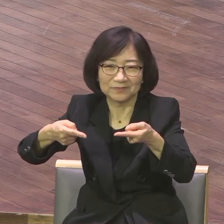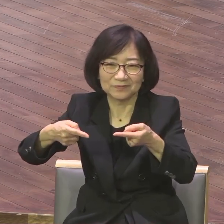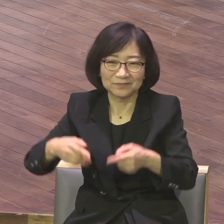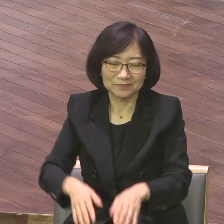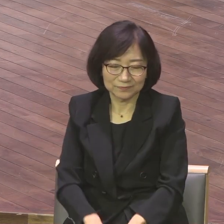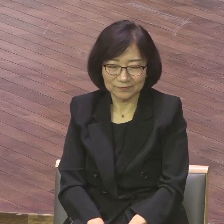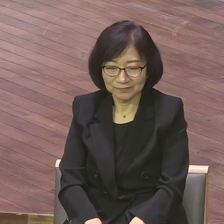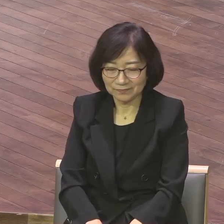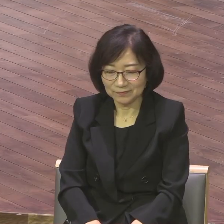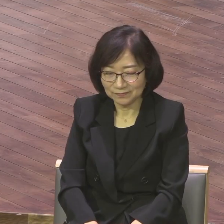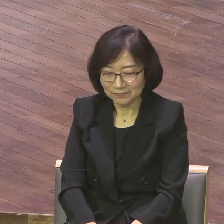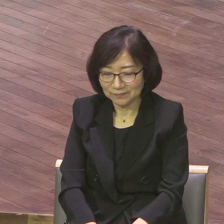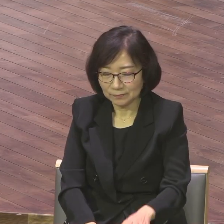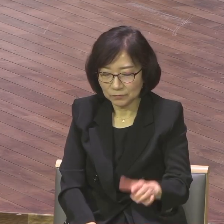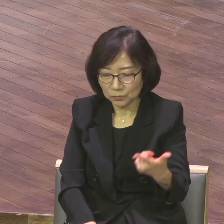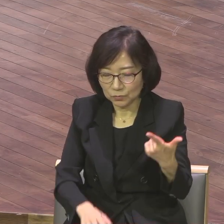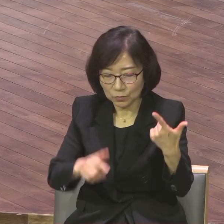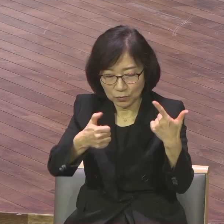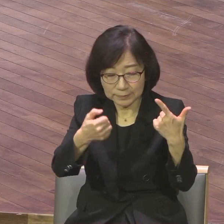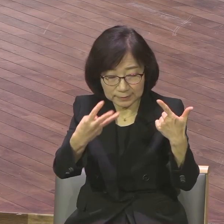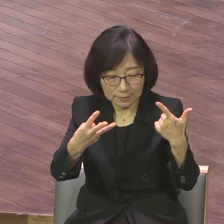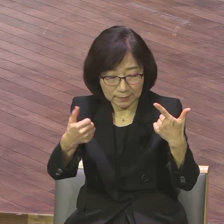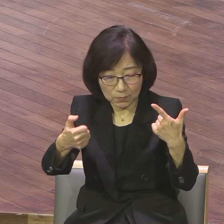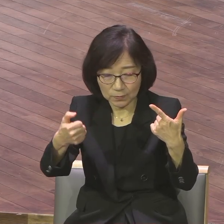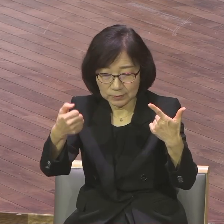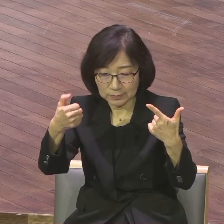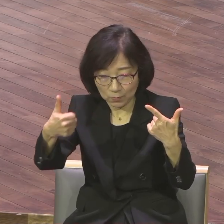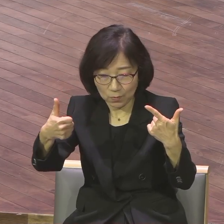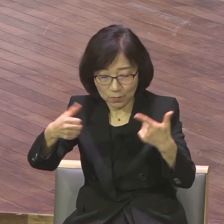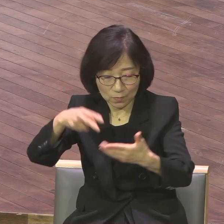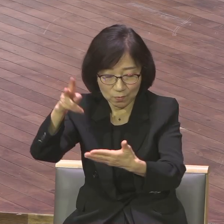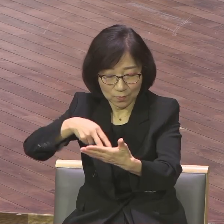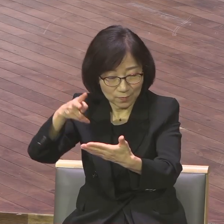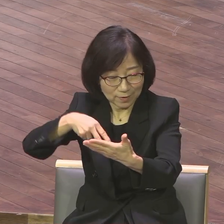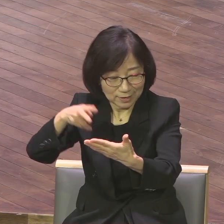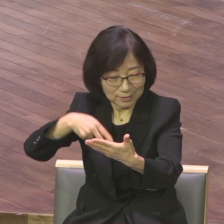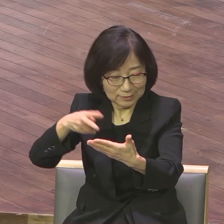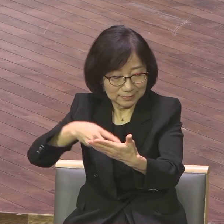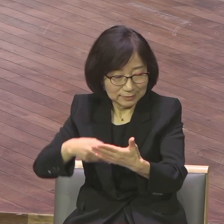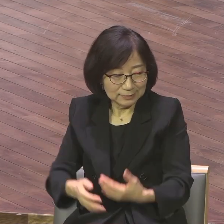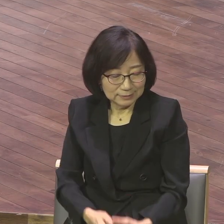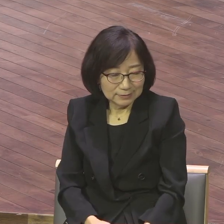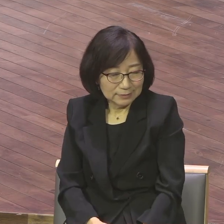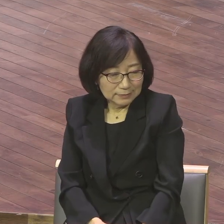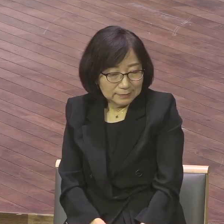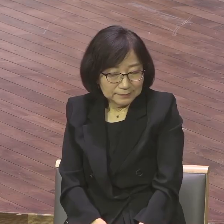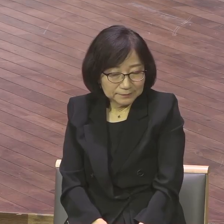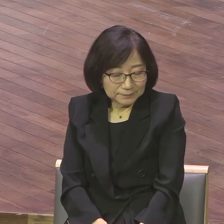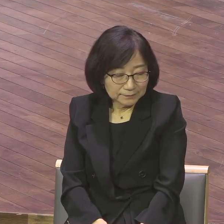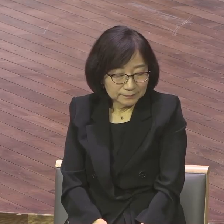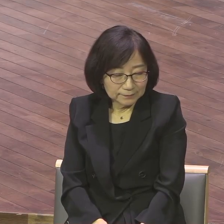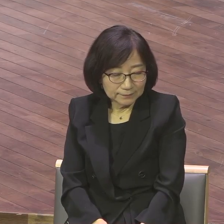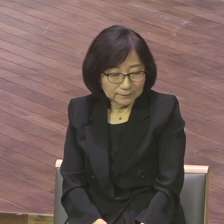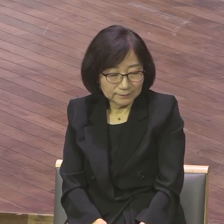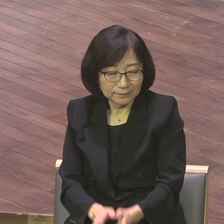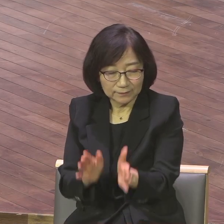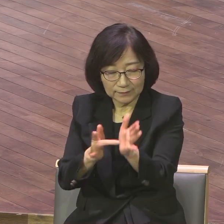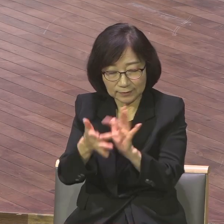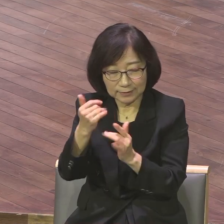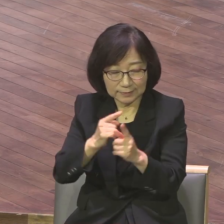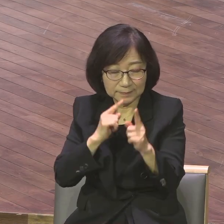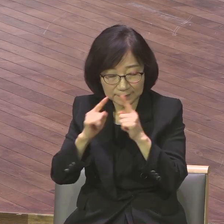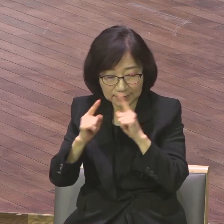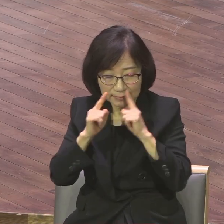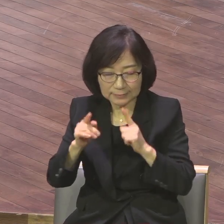본문 53절로 55절을 보면 예수님께서 이 사실을 강조하십니다. 53절입니다. 예수께서 이르시되